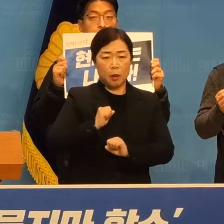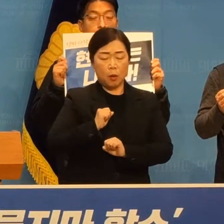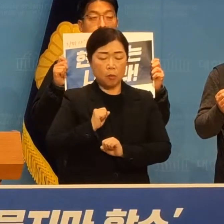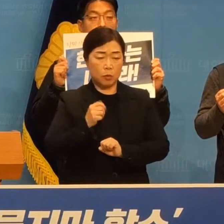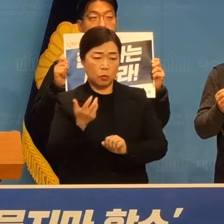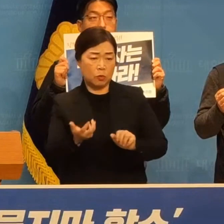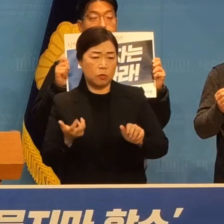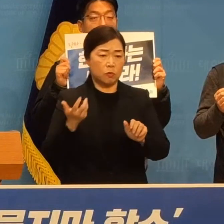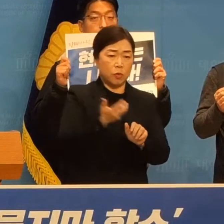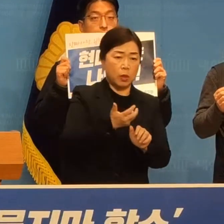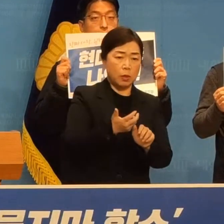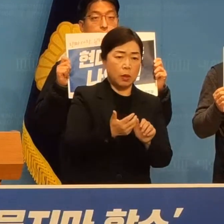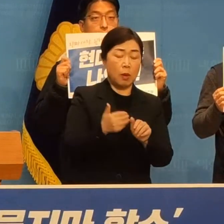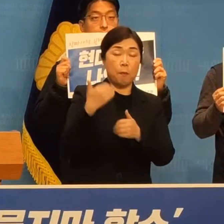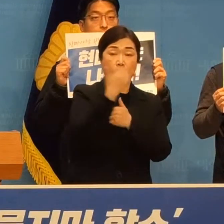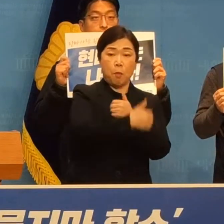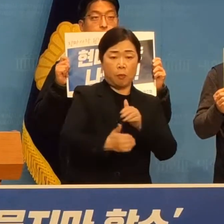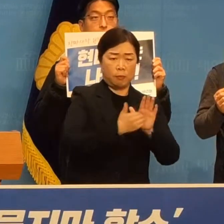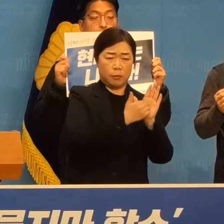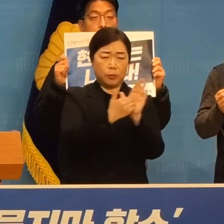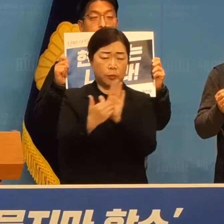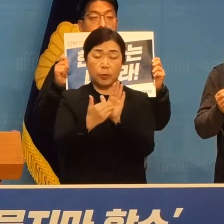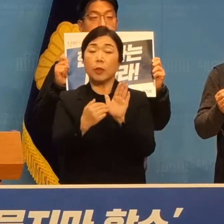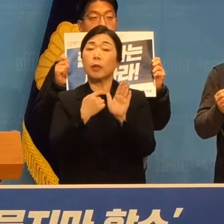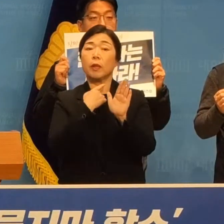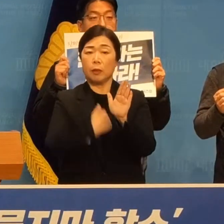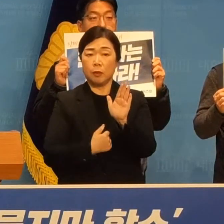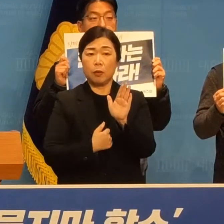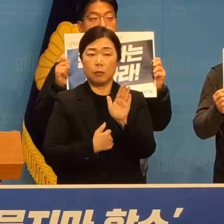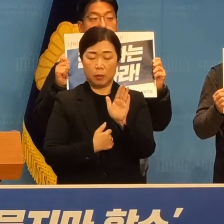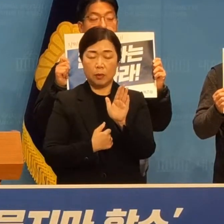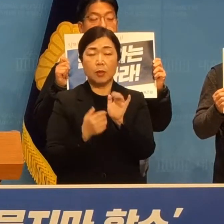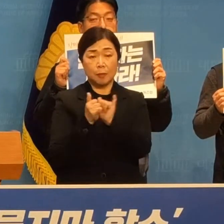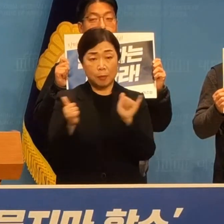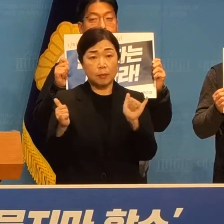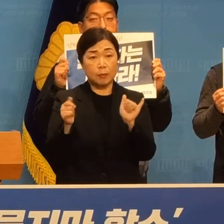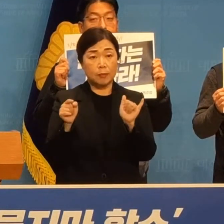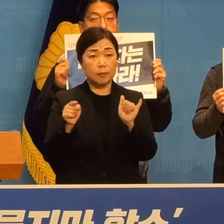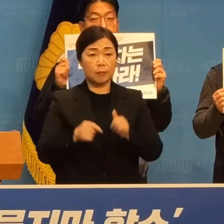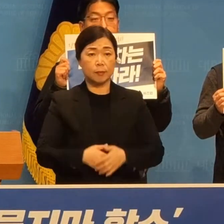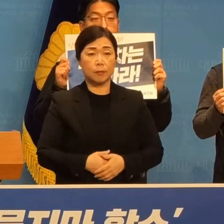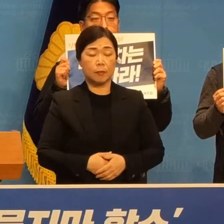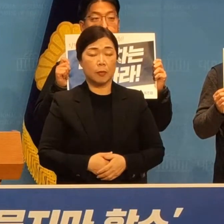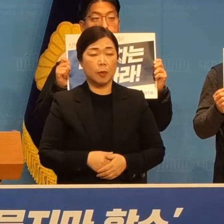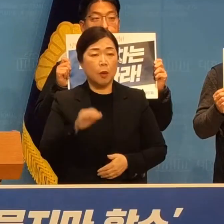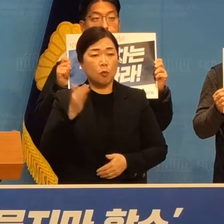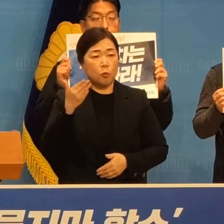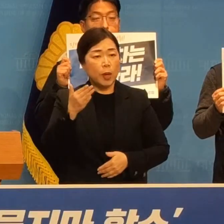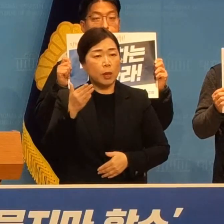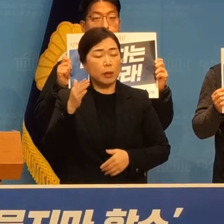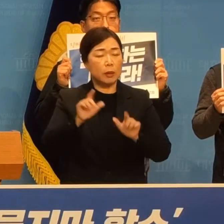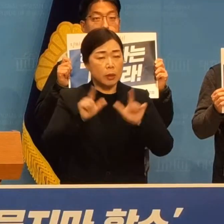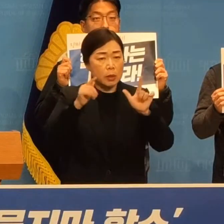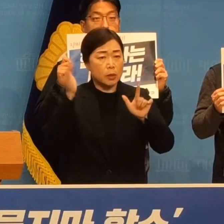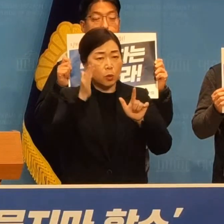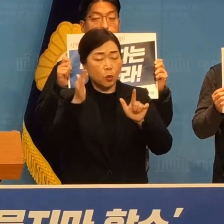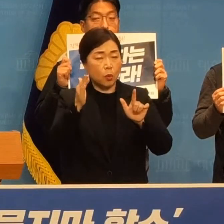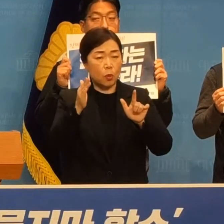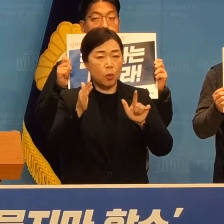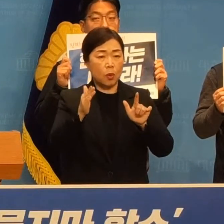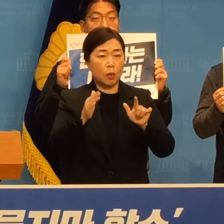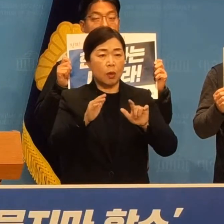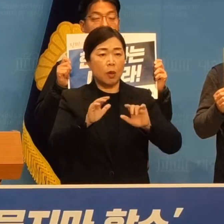진입을 맨몸으로 막아 세운 노동자입니다. 900일이 넘도록 국회 앞